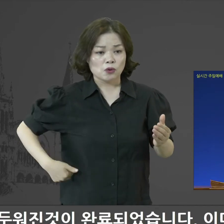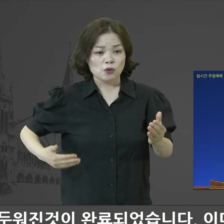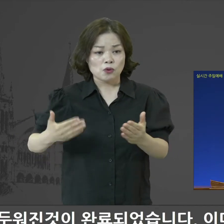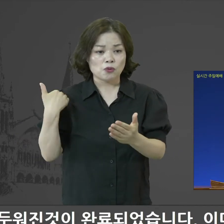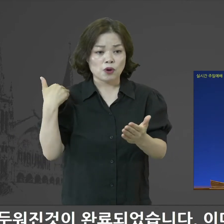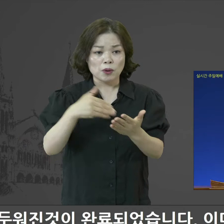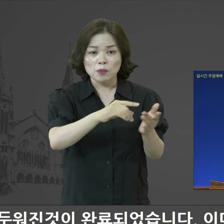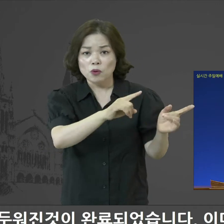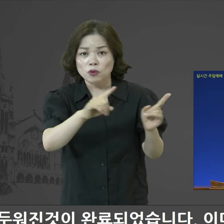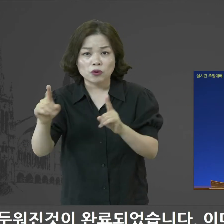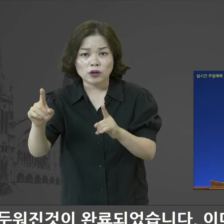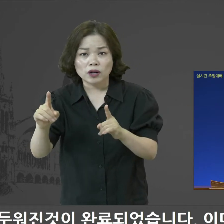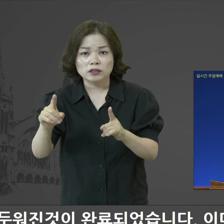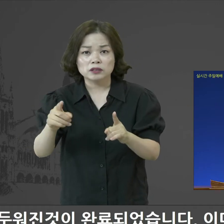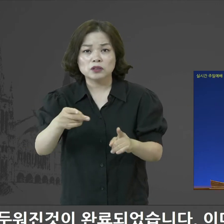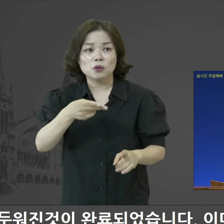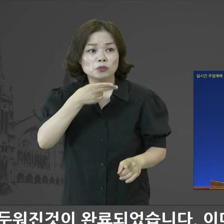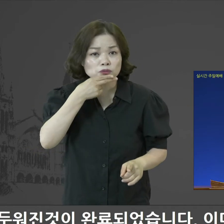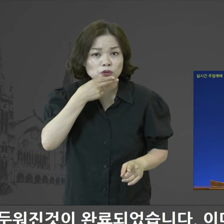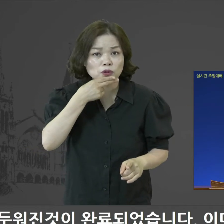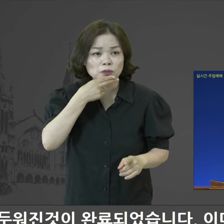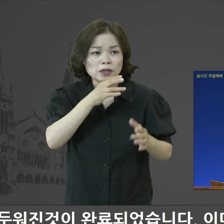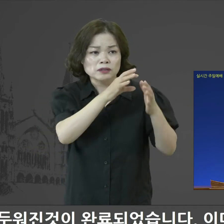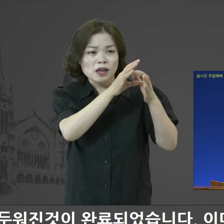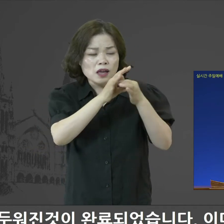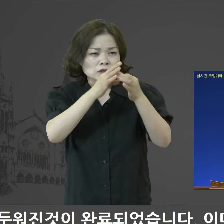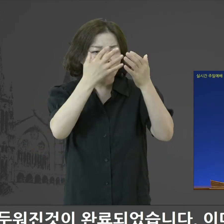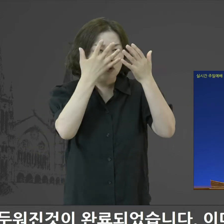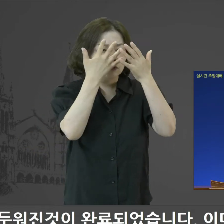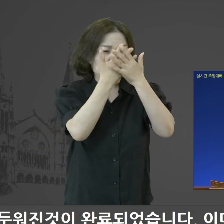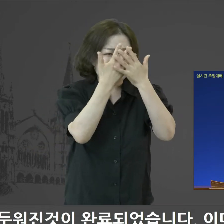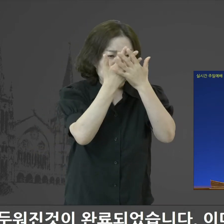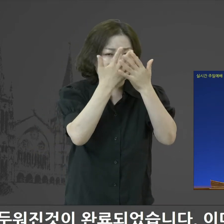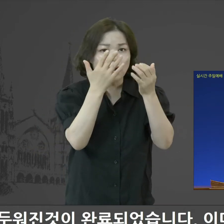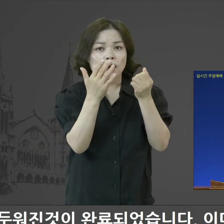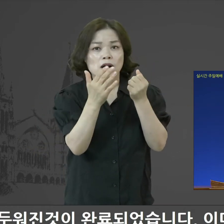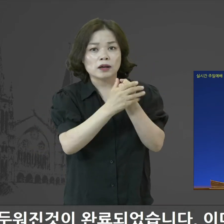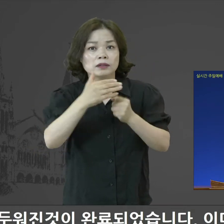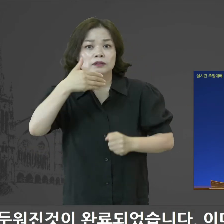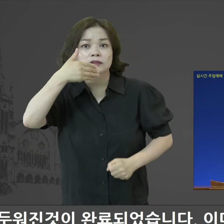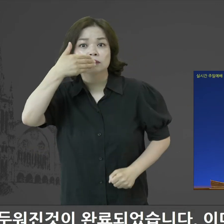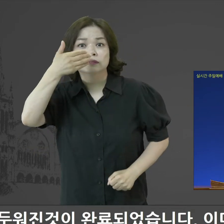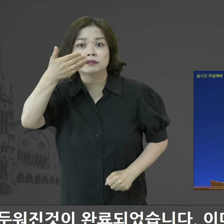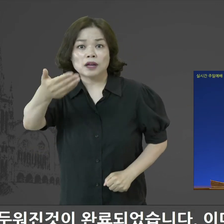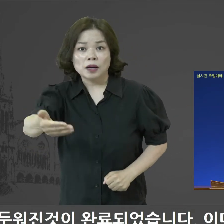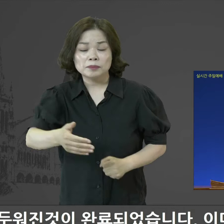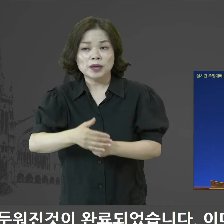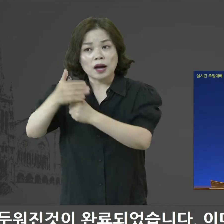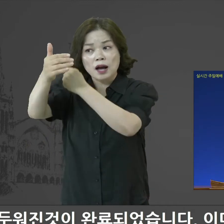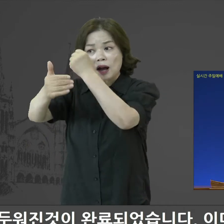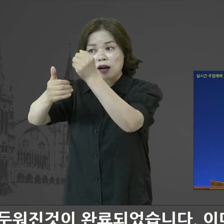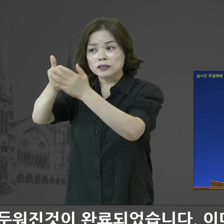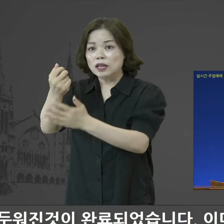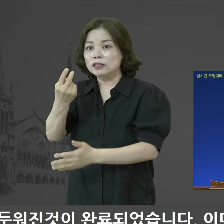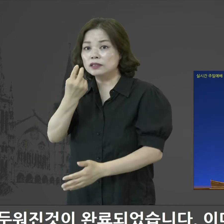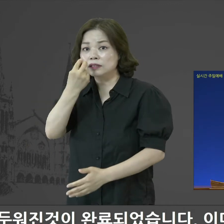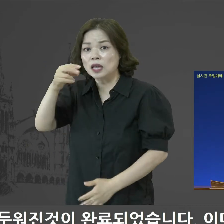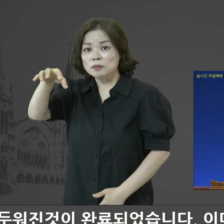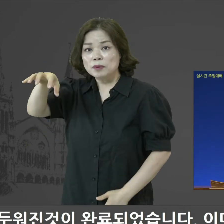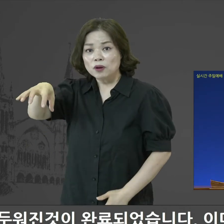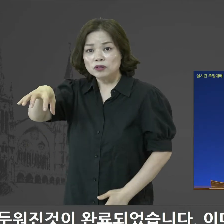상태가 계속되는 겁니다. 그 어두운 상태가 계속되다 보니까 다음 단계로 하나님의